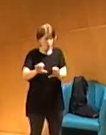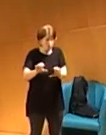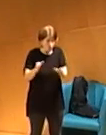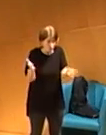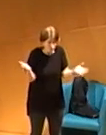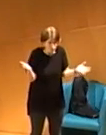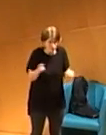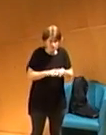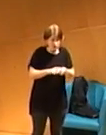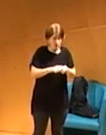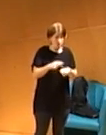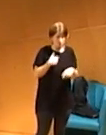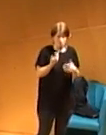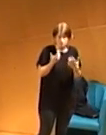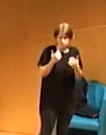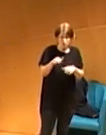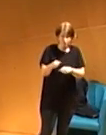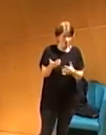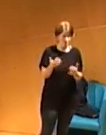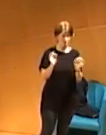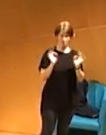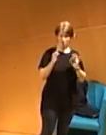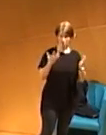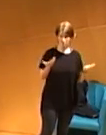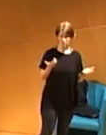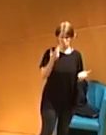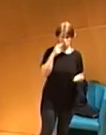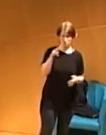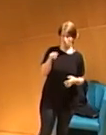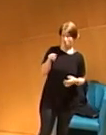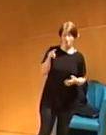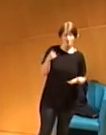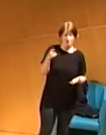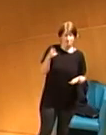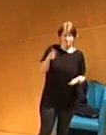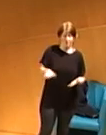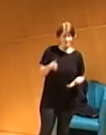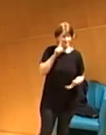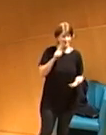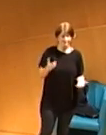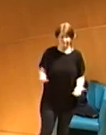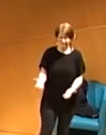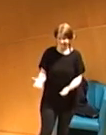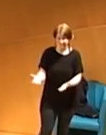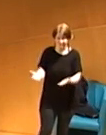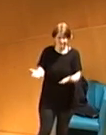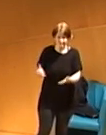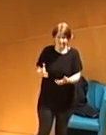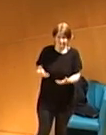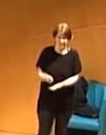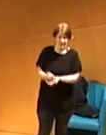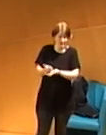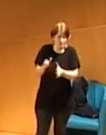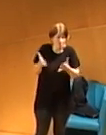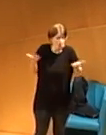sentez impuissante. Et je vois vraiment cette petite fille en peut-être souffrance. Que quand, elle, quand vous l'avez, vous, là, vous pouvez